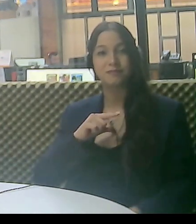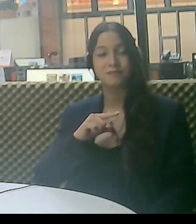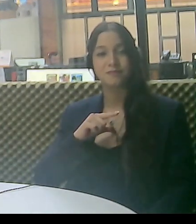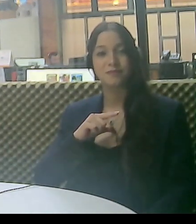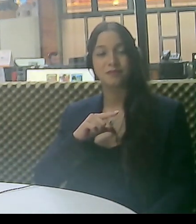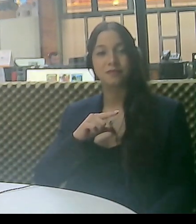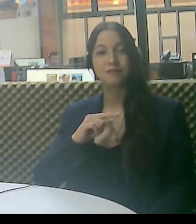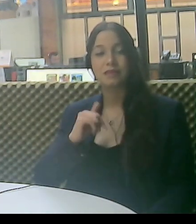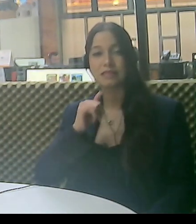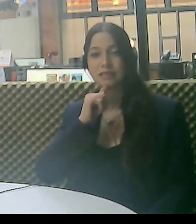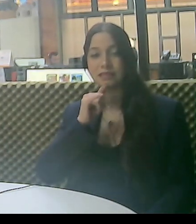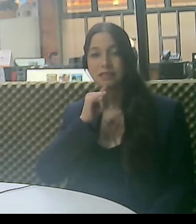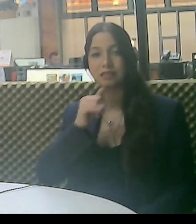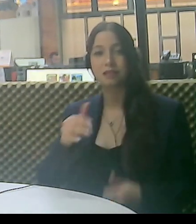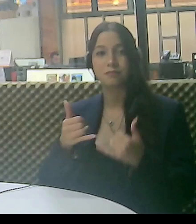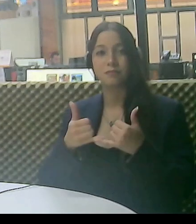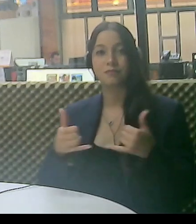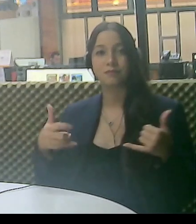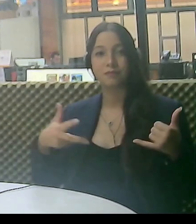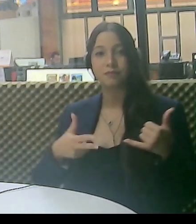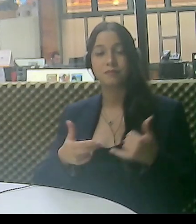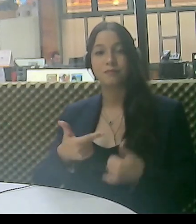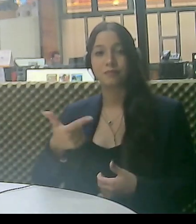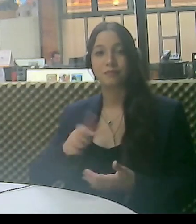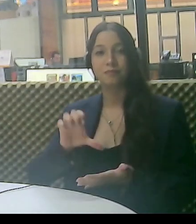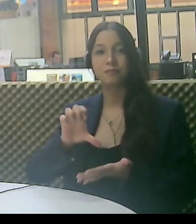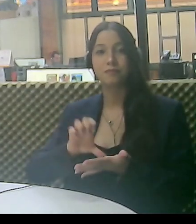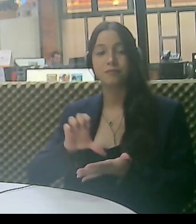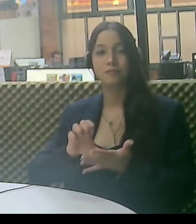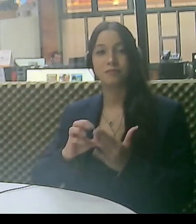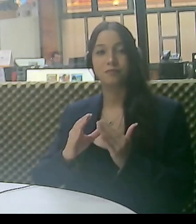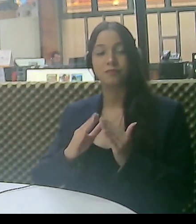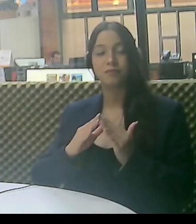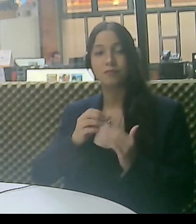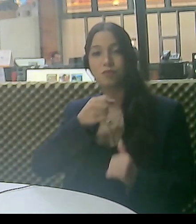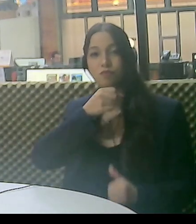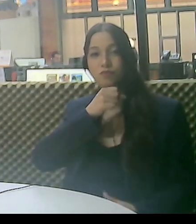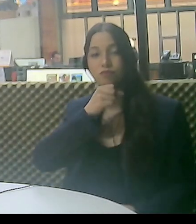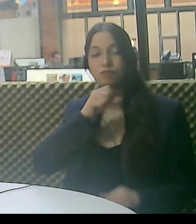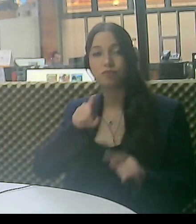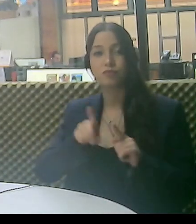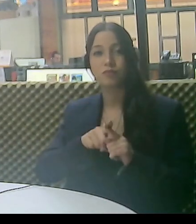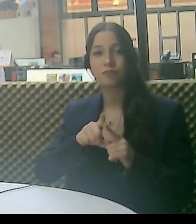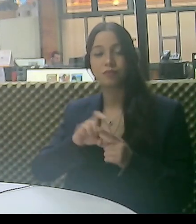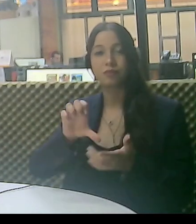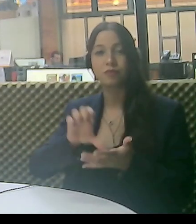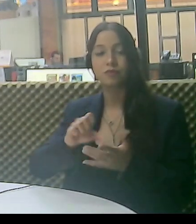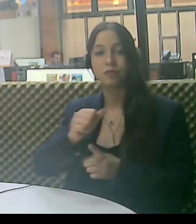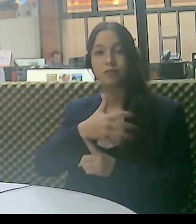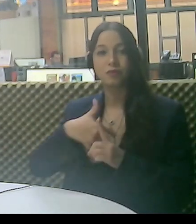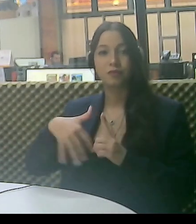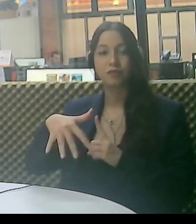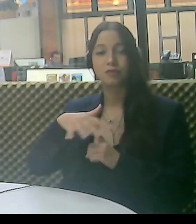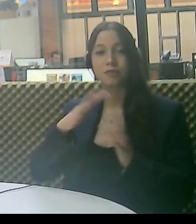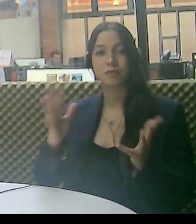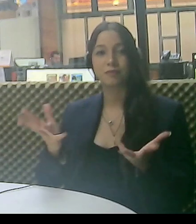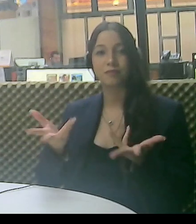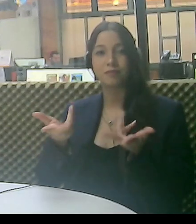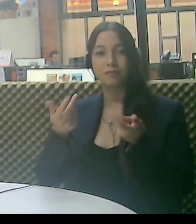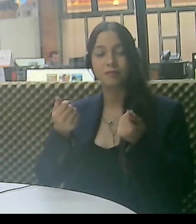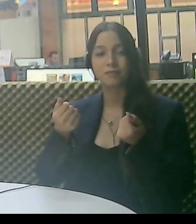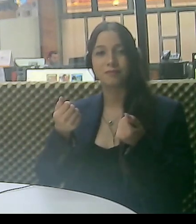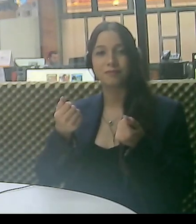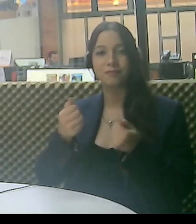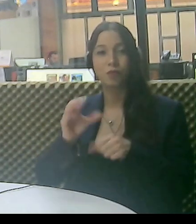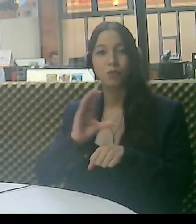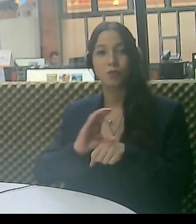iniciativas, como a inauguração da segunda unidade do Condomínio do Idoso e do Complexo Social Maravilha, a oferta de